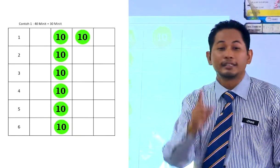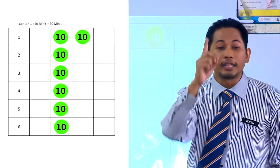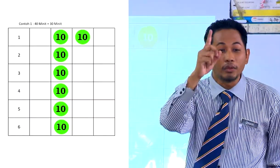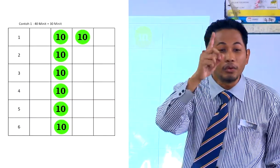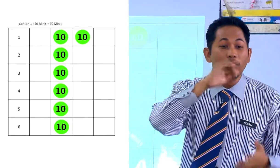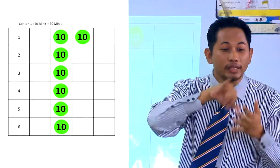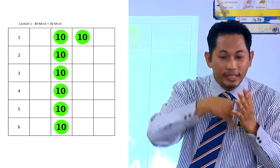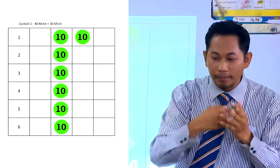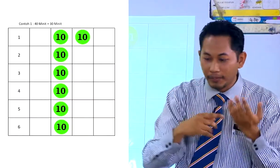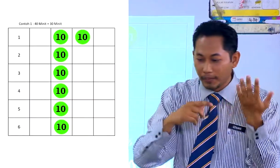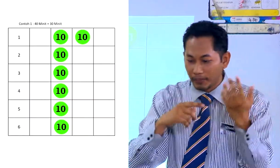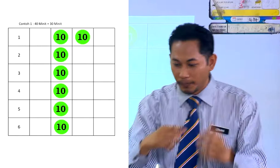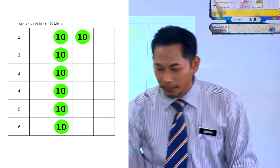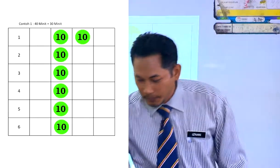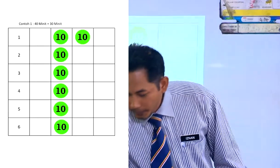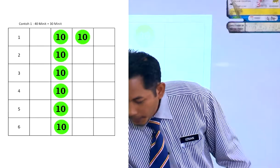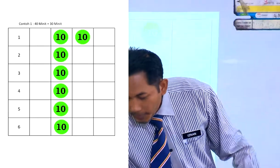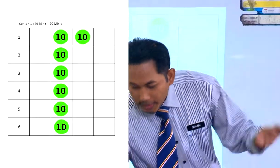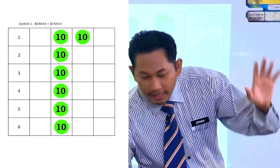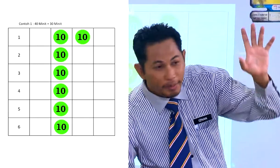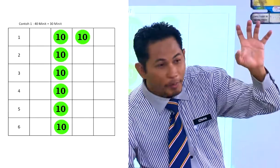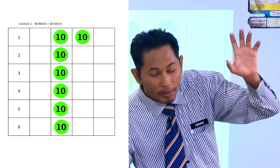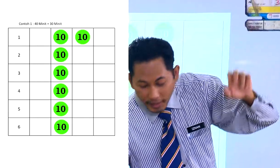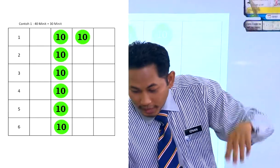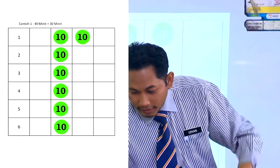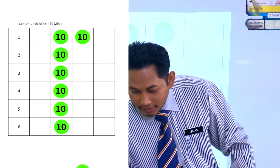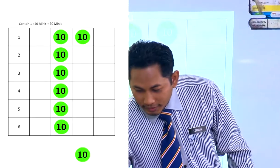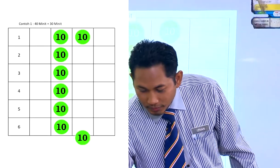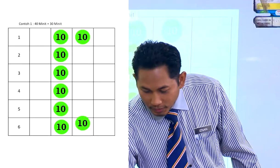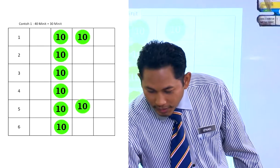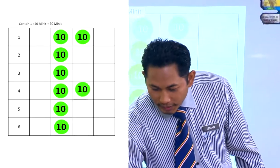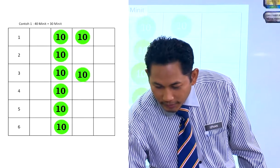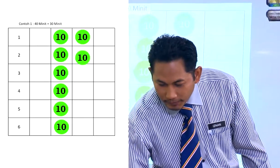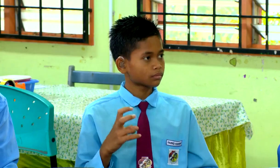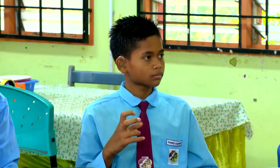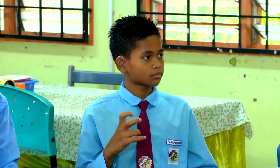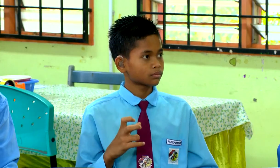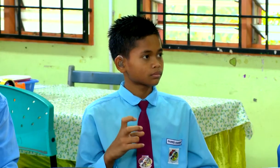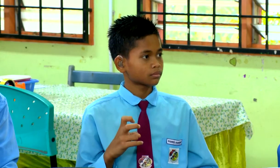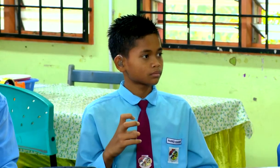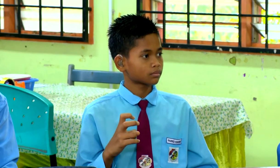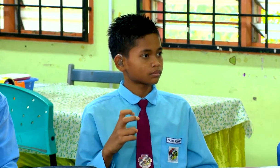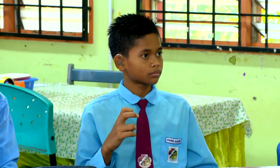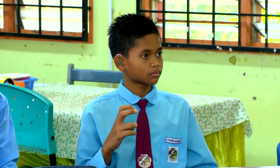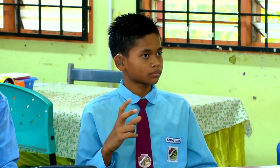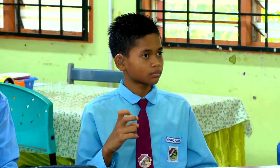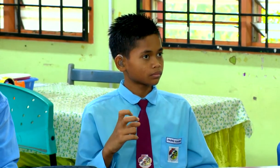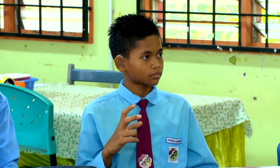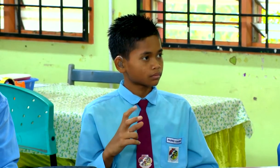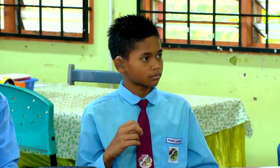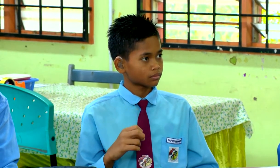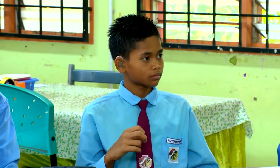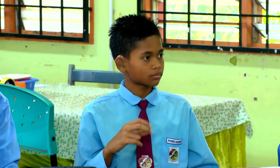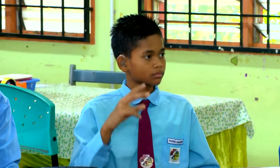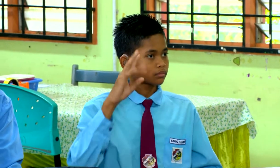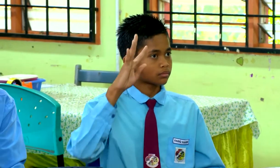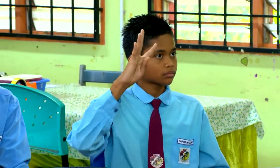1 jam 50 minit 2 3 4